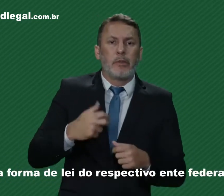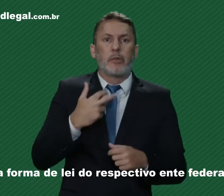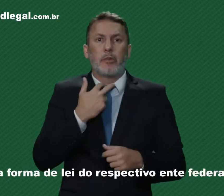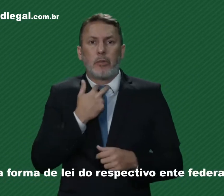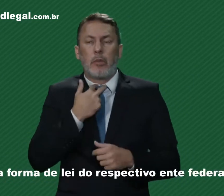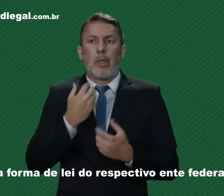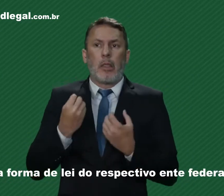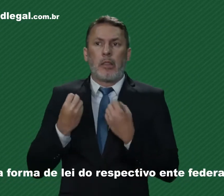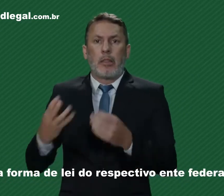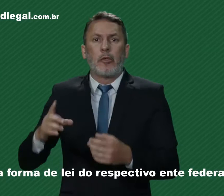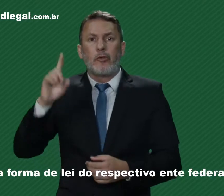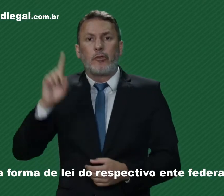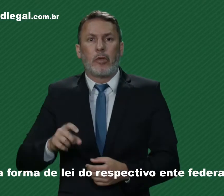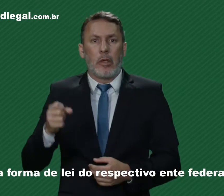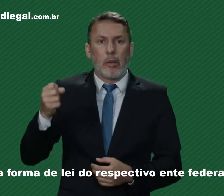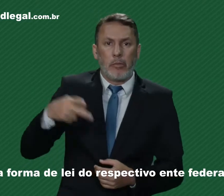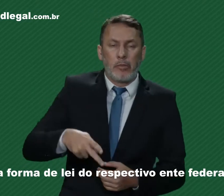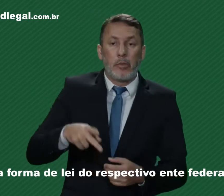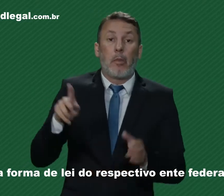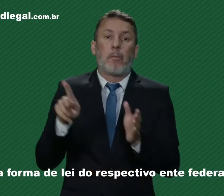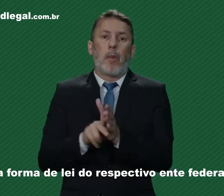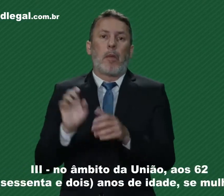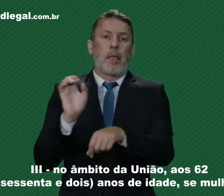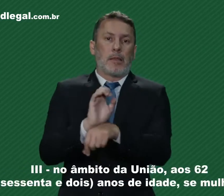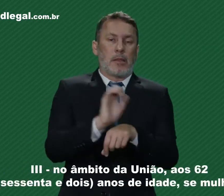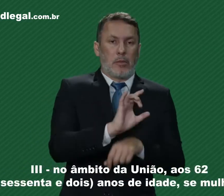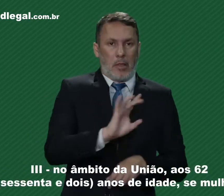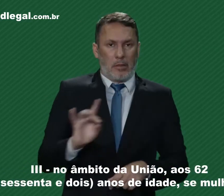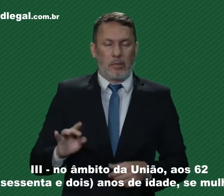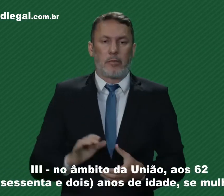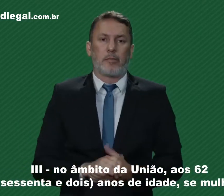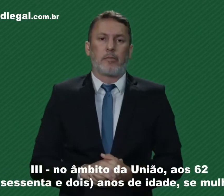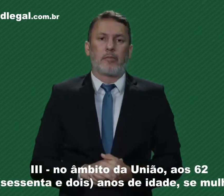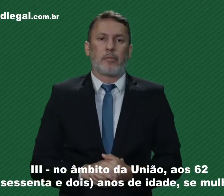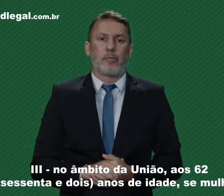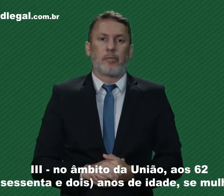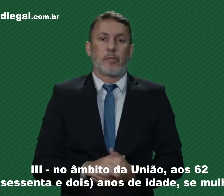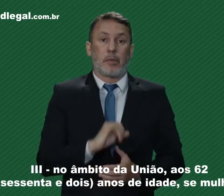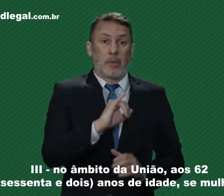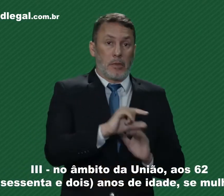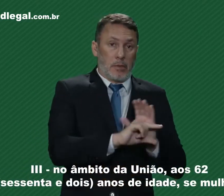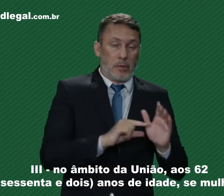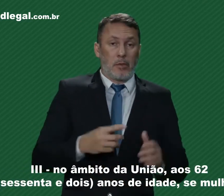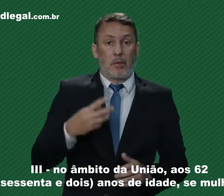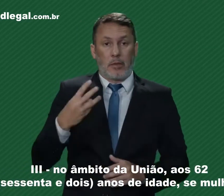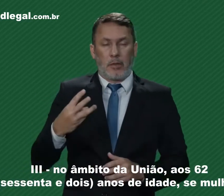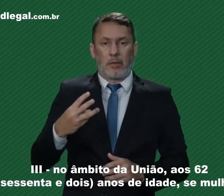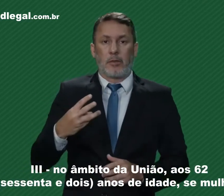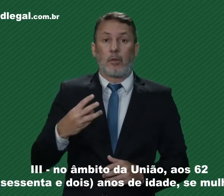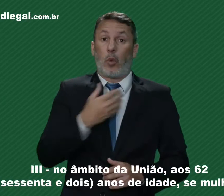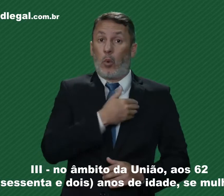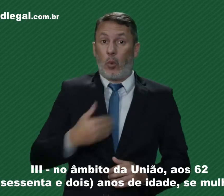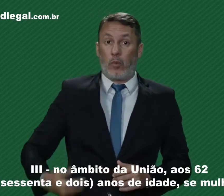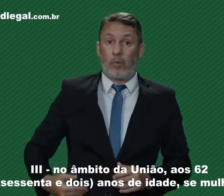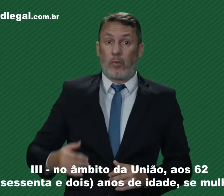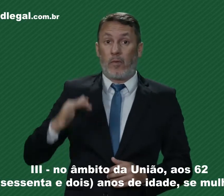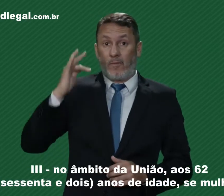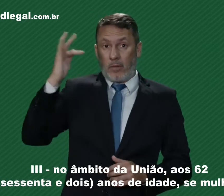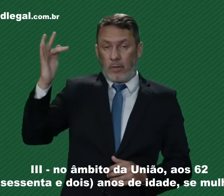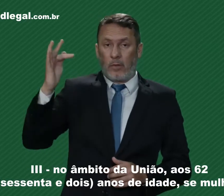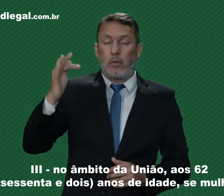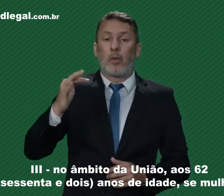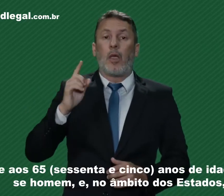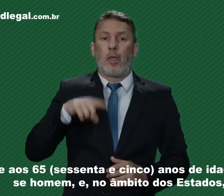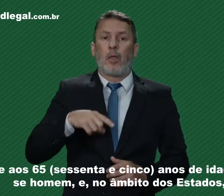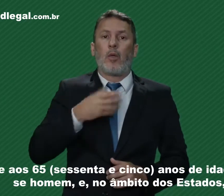aposentadoria na forma de lei do respectivo ente federativo. Inciso 3. No âmbito da União, aos 62 anos de idade,